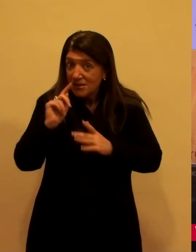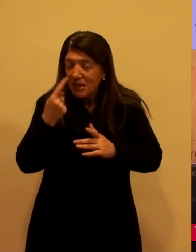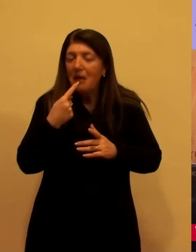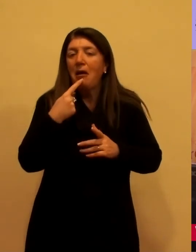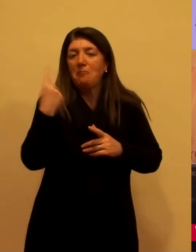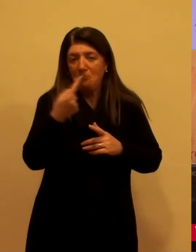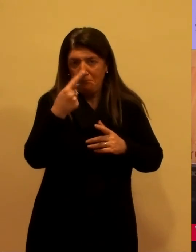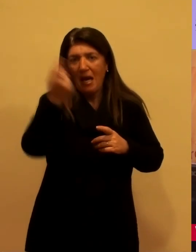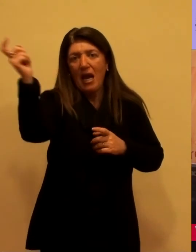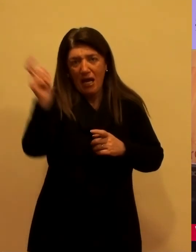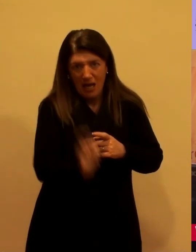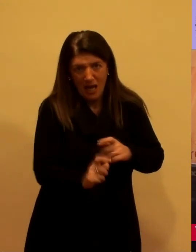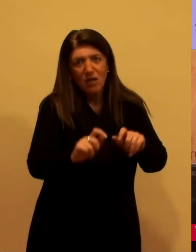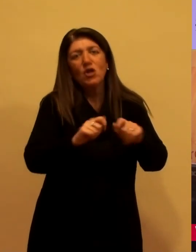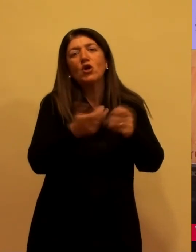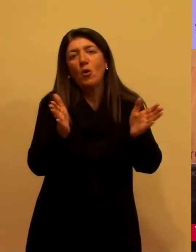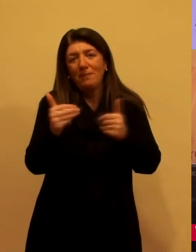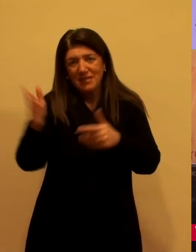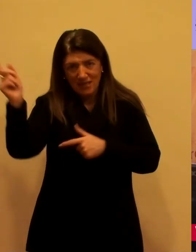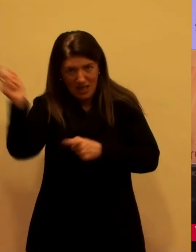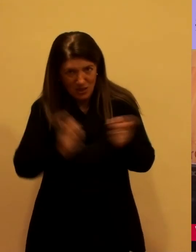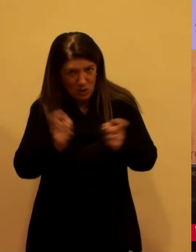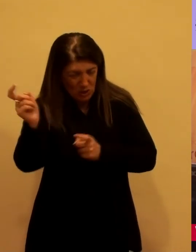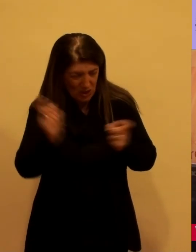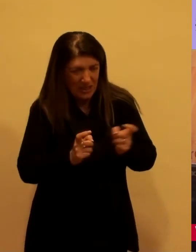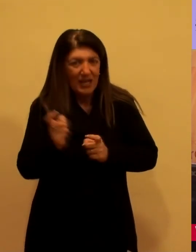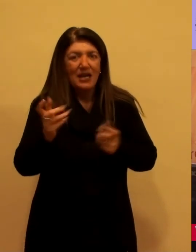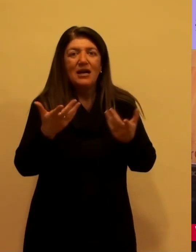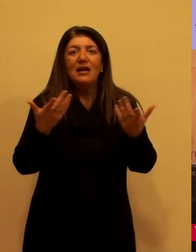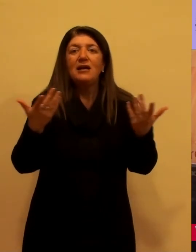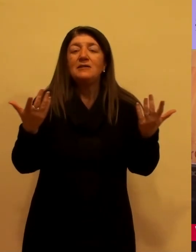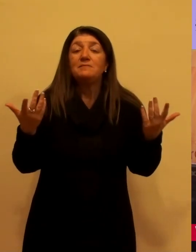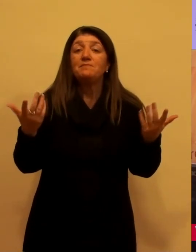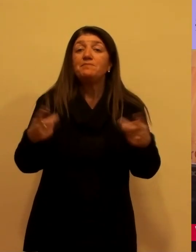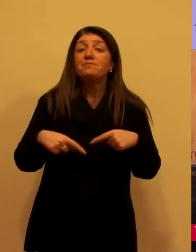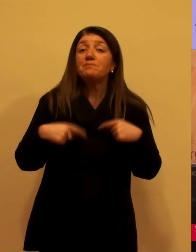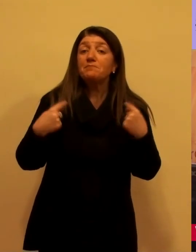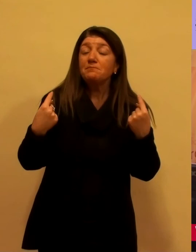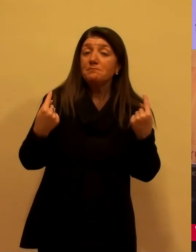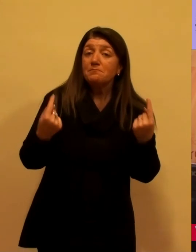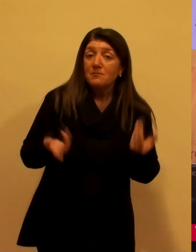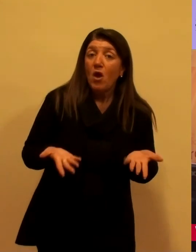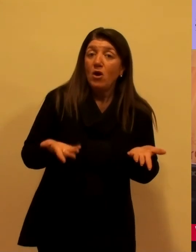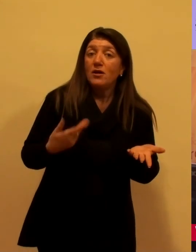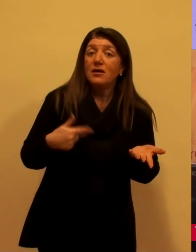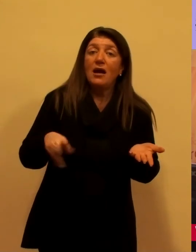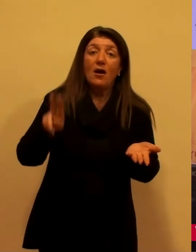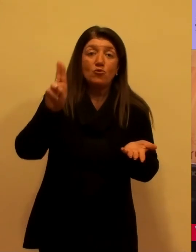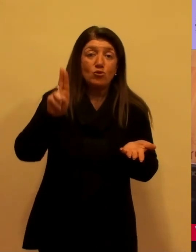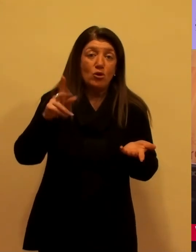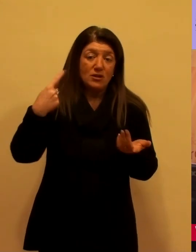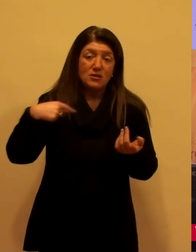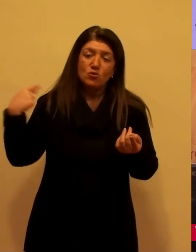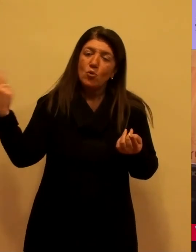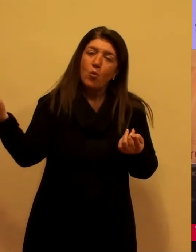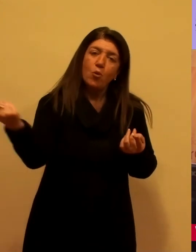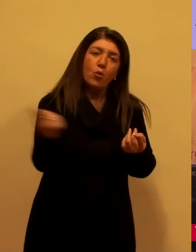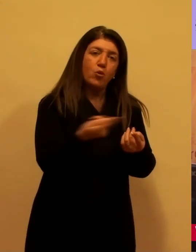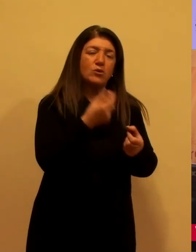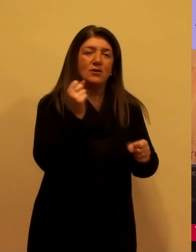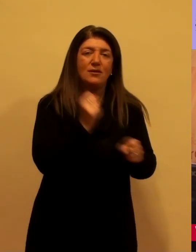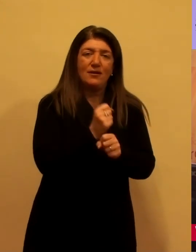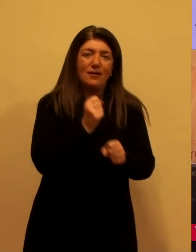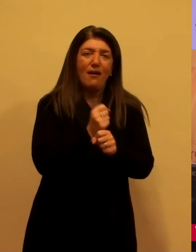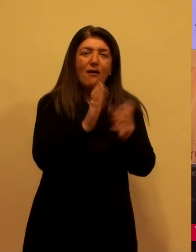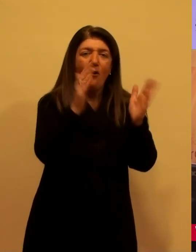che cambia l'allestimento e gli chiedo cosa si può toccare. No, poi lui gentilmente... autorizza a toccare quasi tutte le opere, quindi insomma